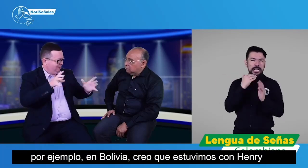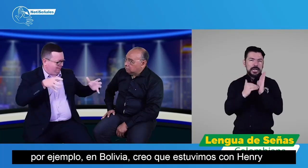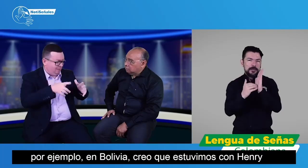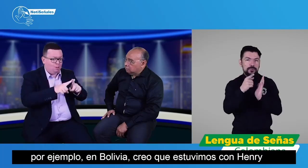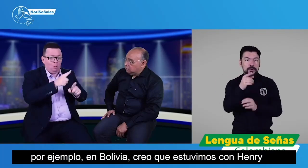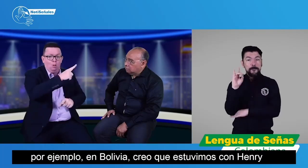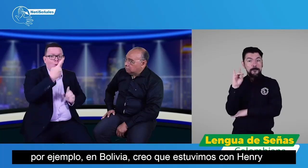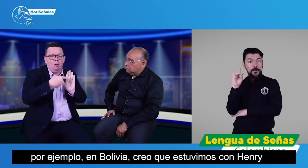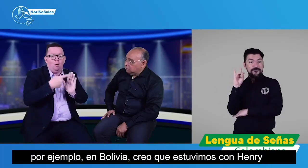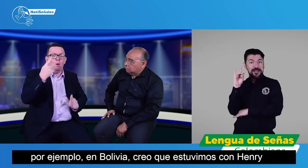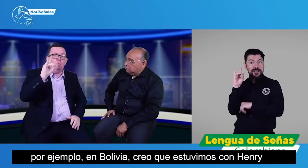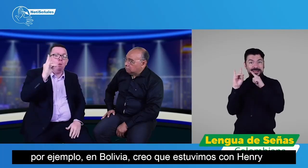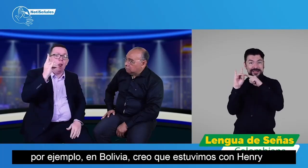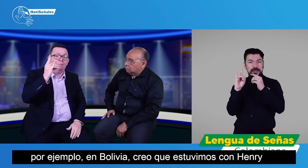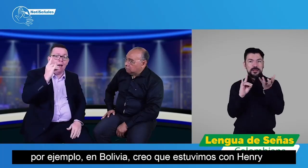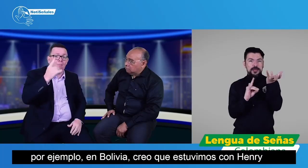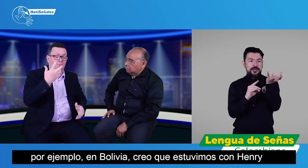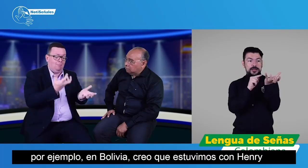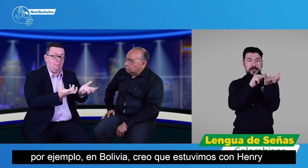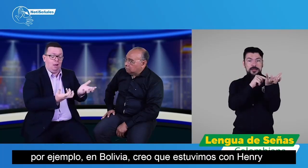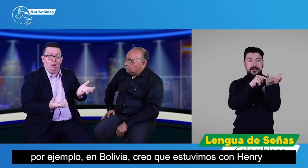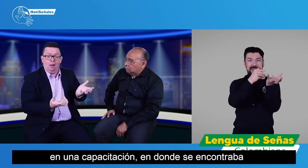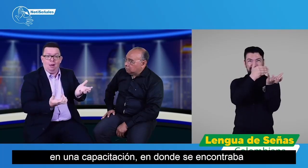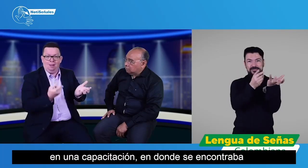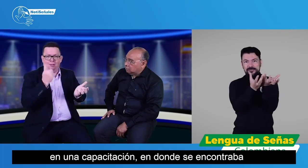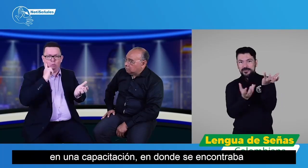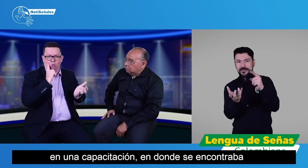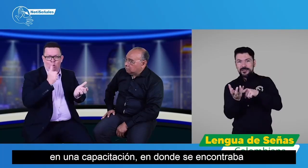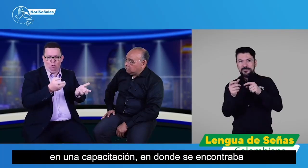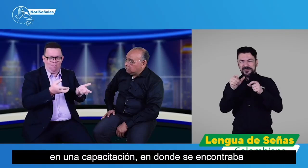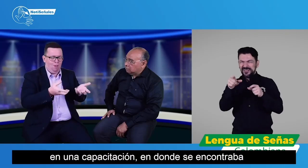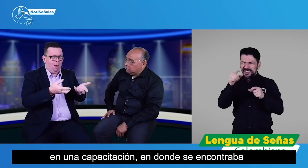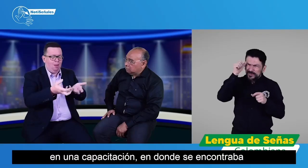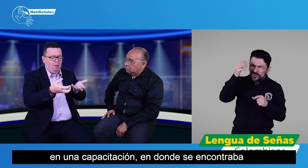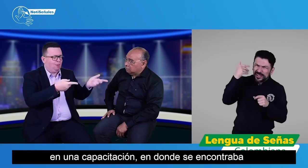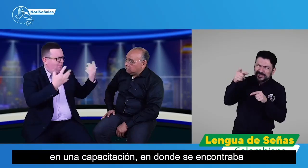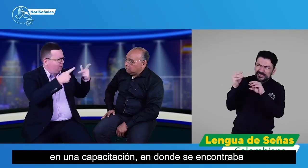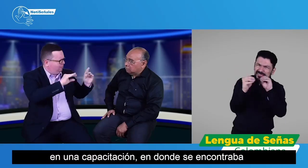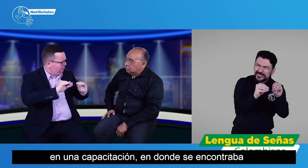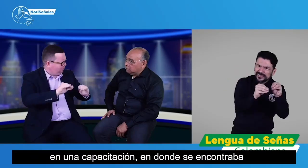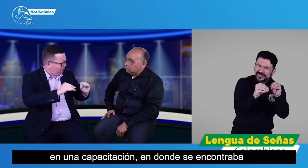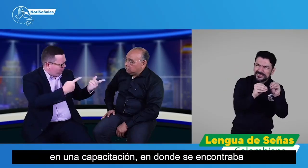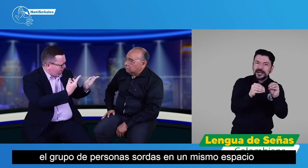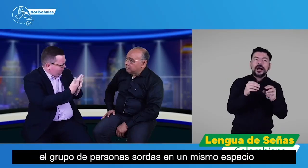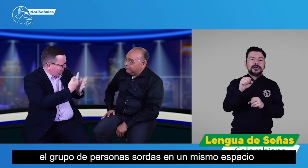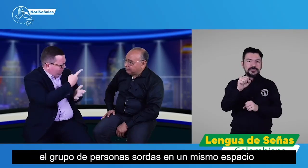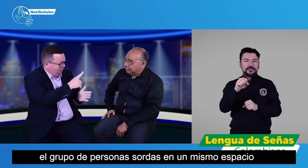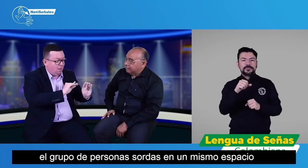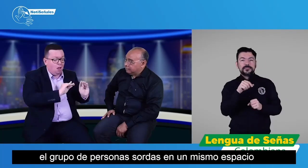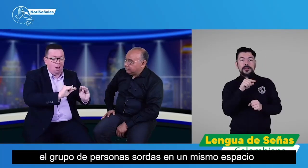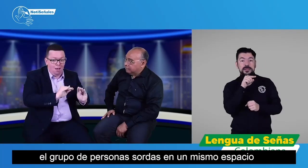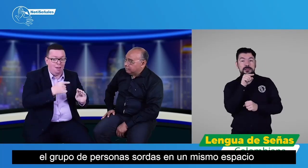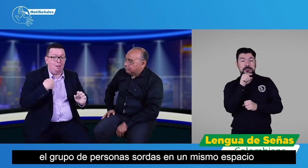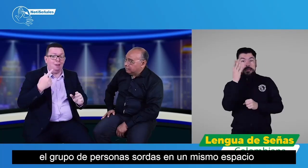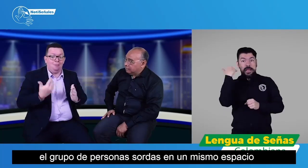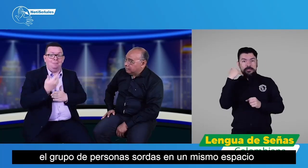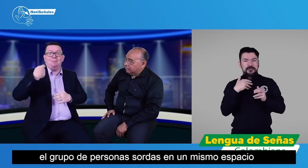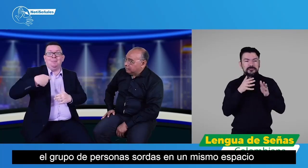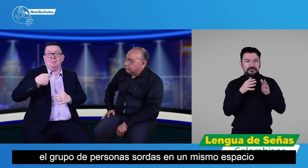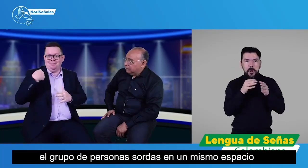ejemplo, en Bolivia, creo que estuvimos con Henry en una capacitación, en donde se encontraba el grupo de personas sordas en un mismo espacio.